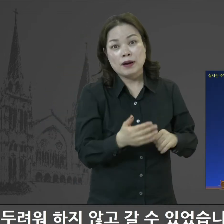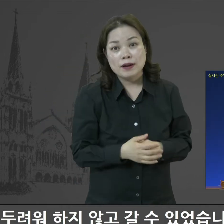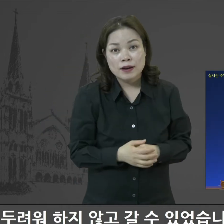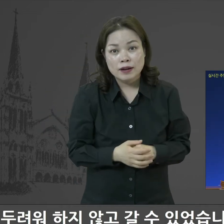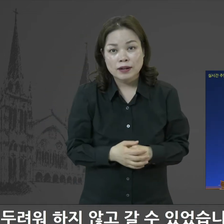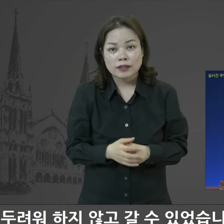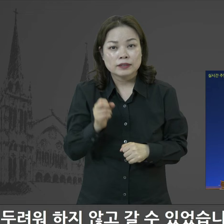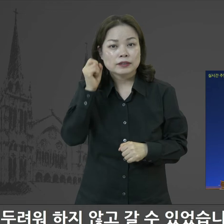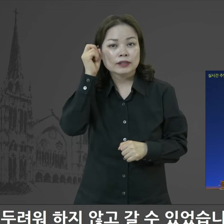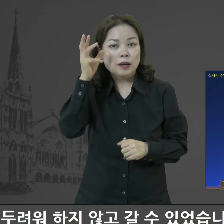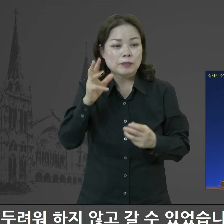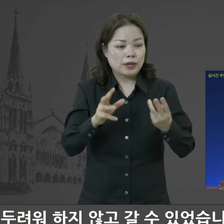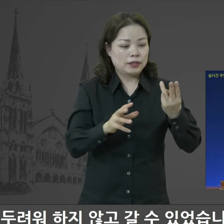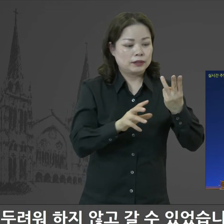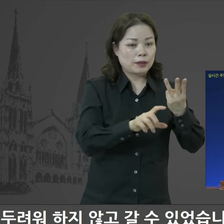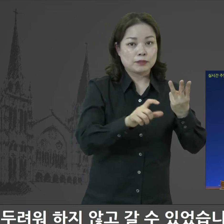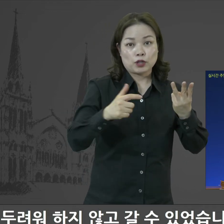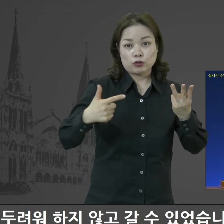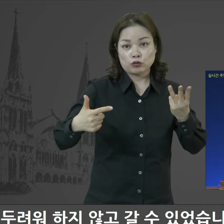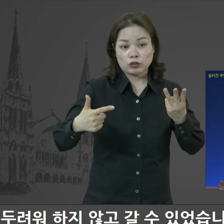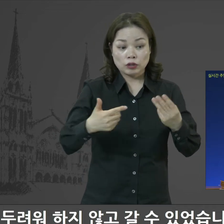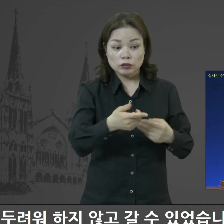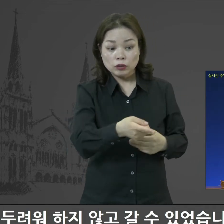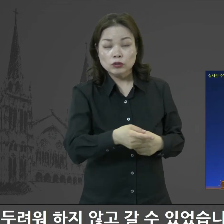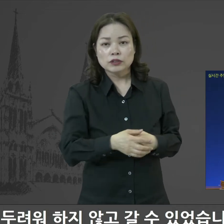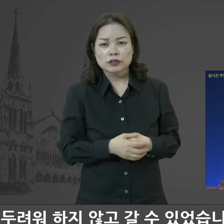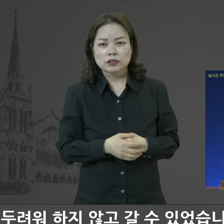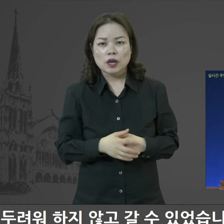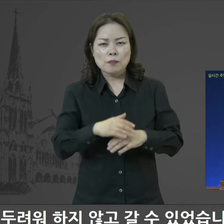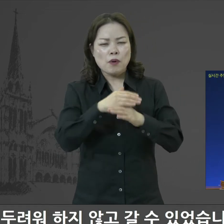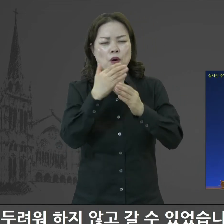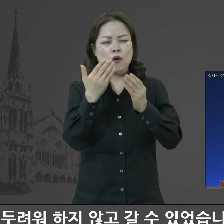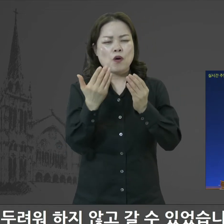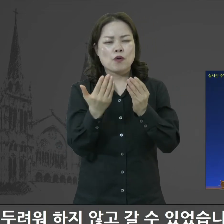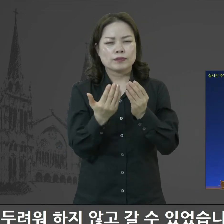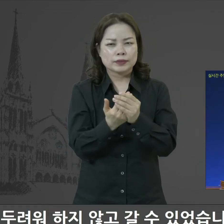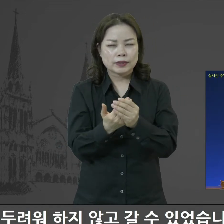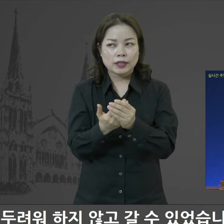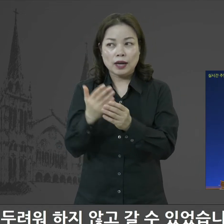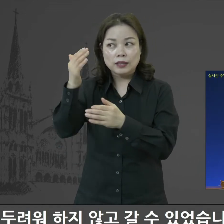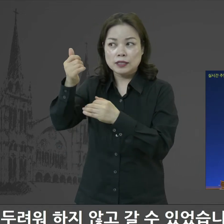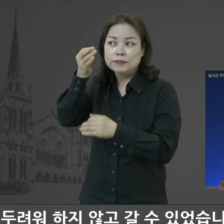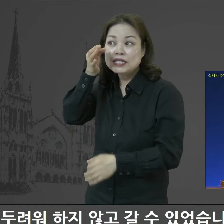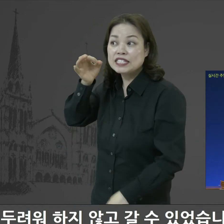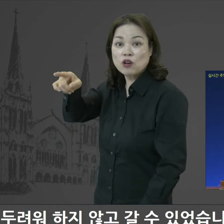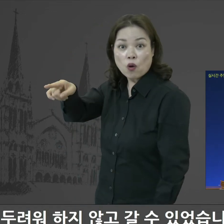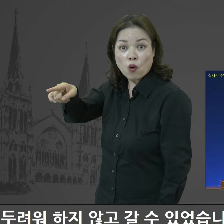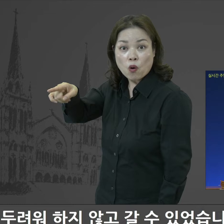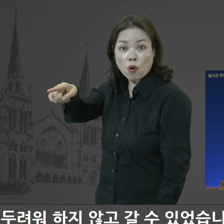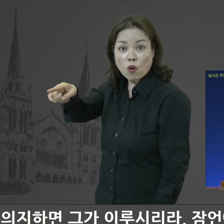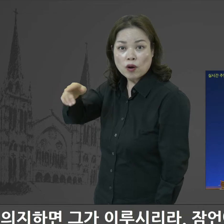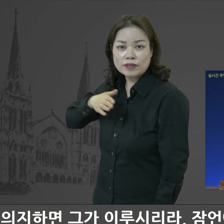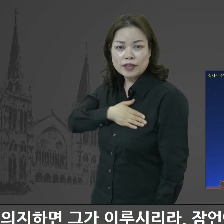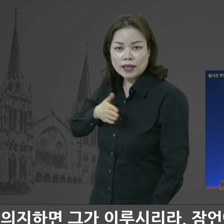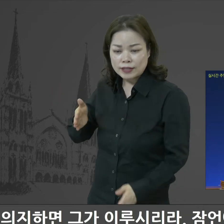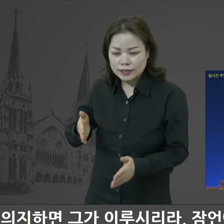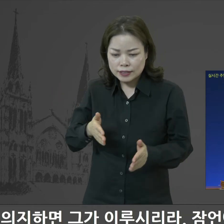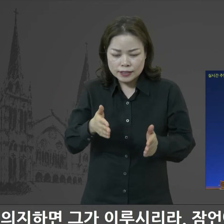잠언 3장 6절은 이렇게 말씀합니다. 너는 범사의 그를 인정하라. 그리하면 내